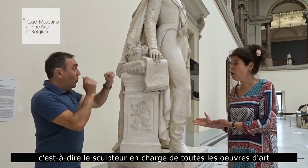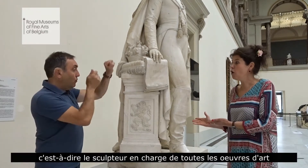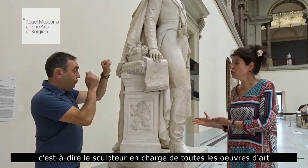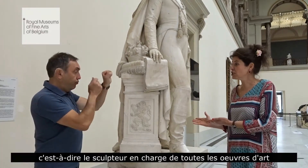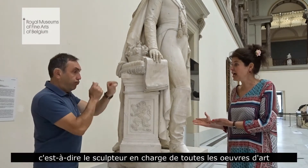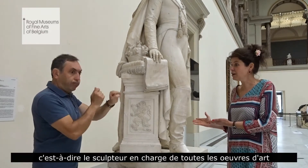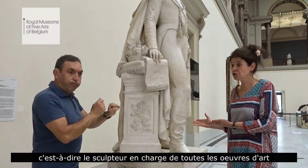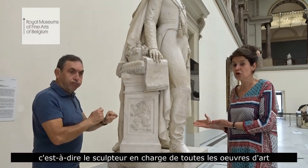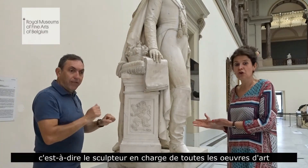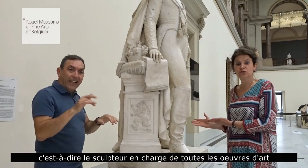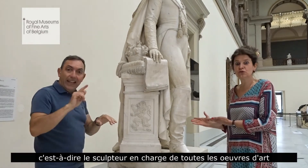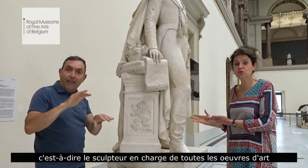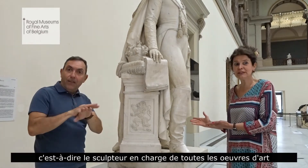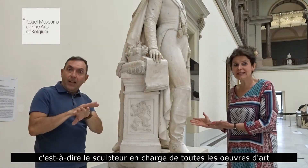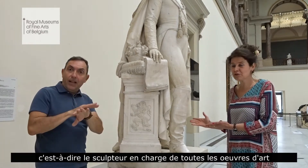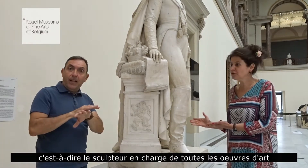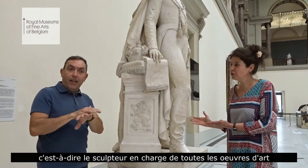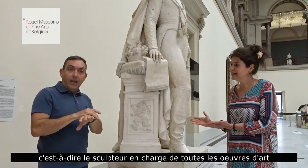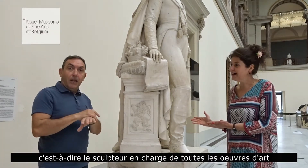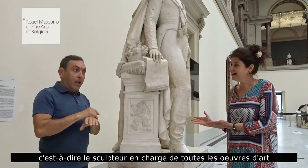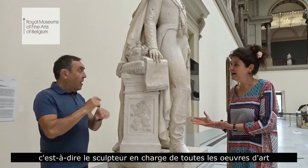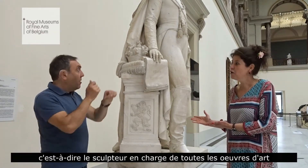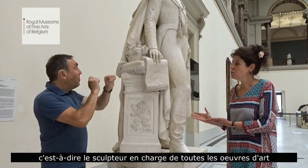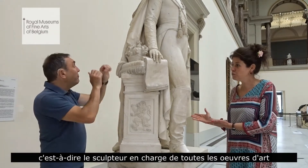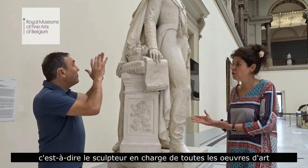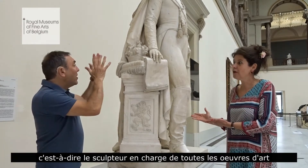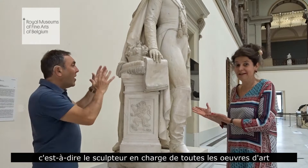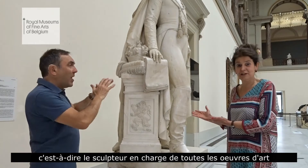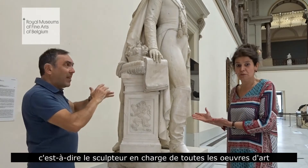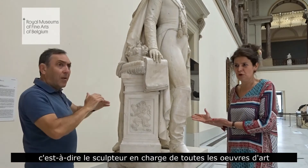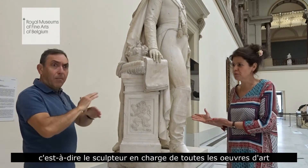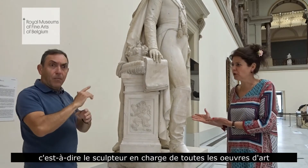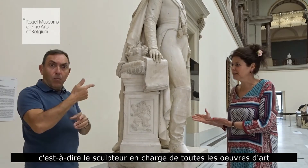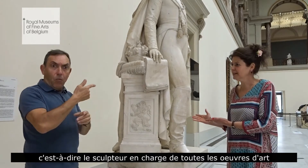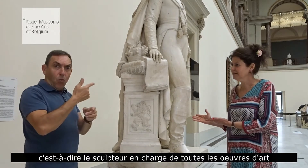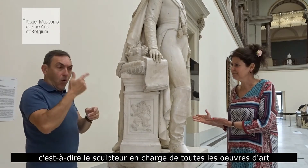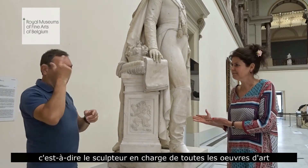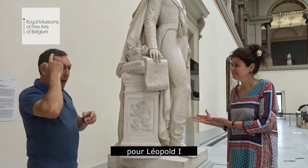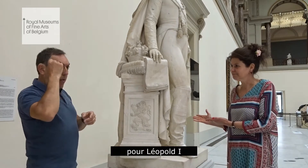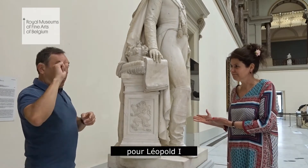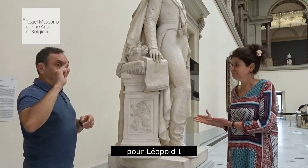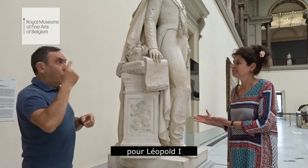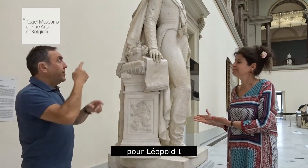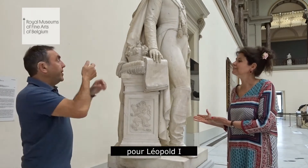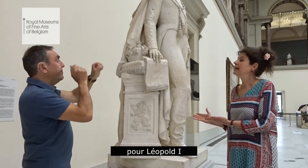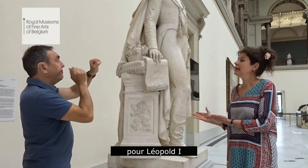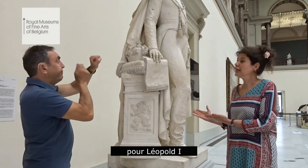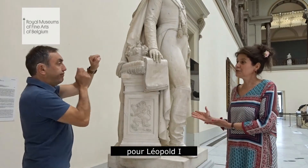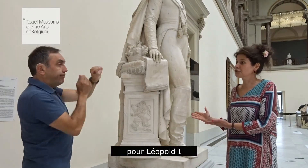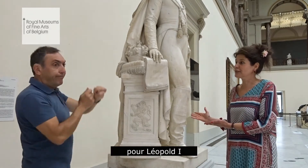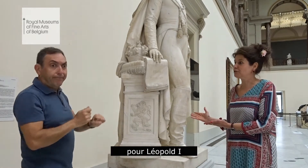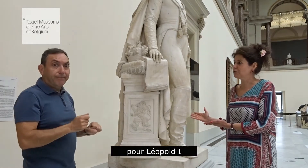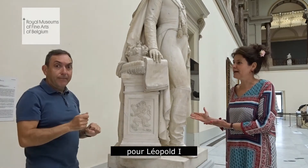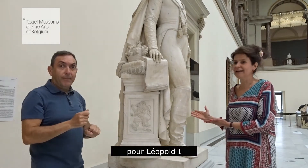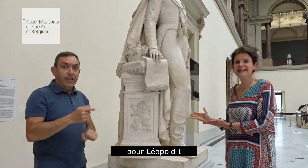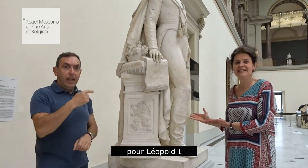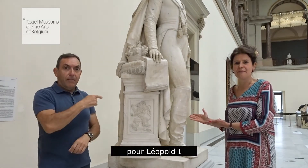en charge de toutes les œuvres d'art pour Léopold Ier. Et ce statuaire, il